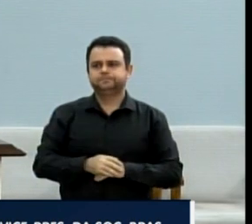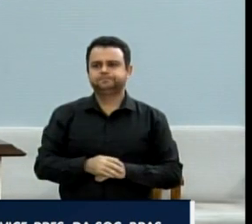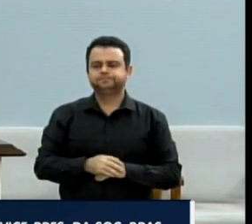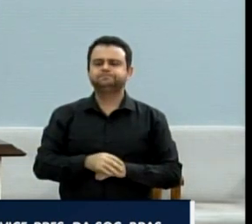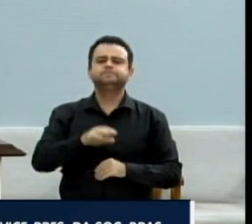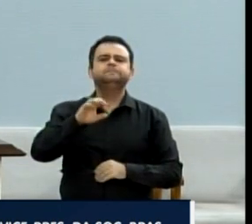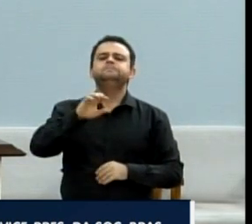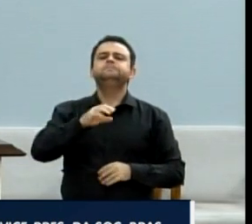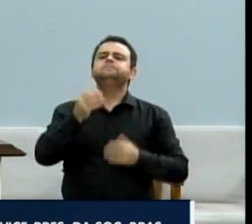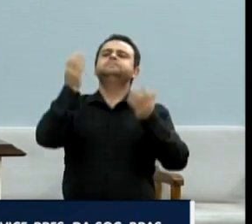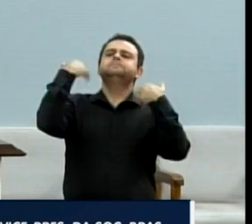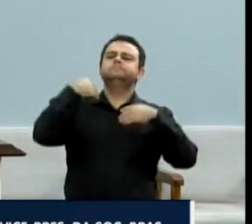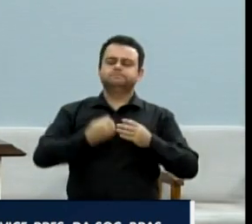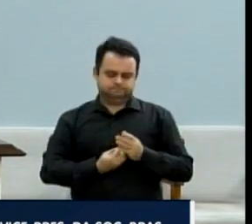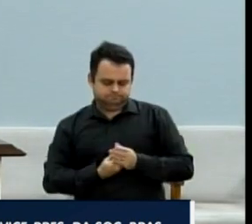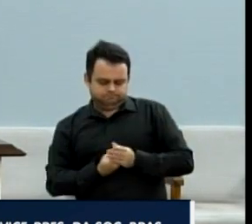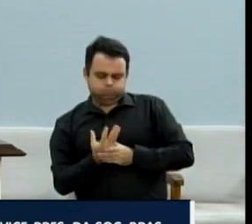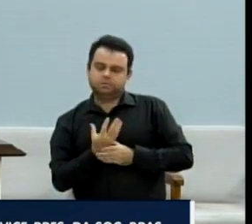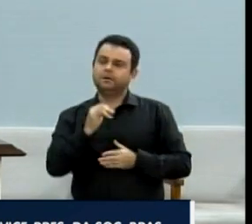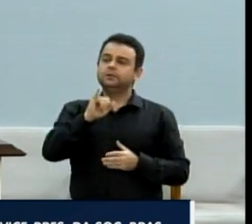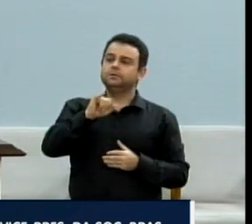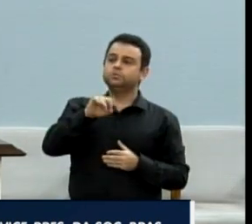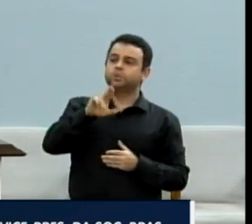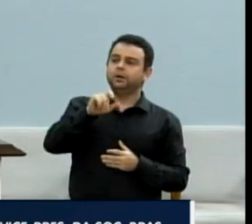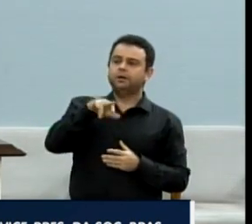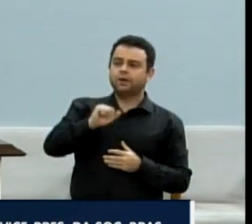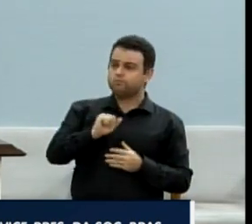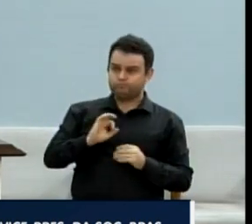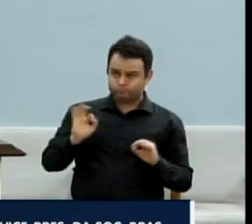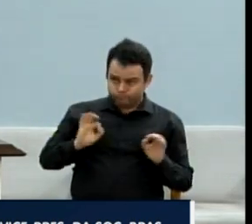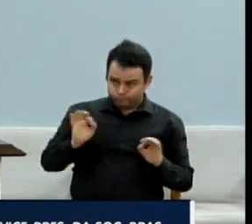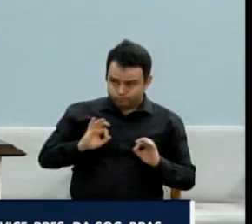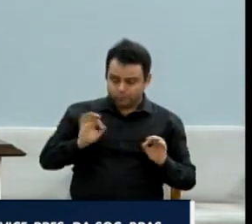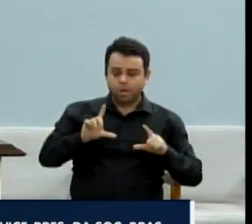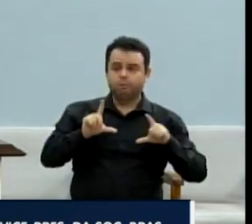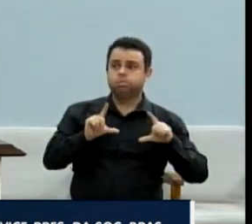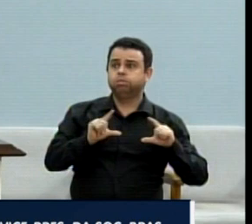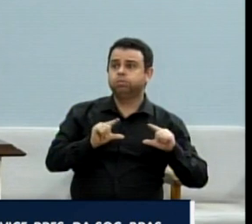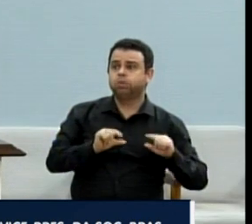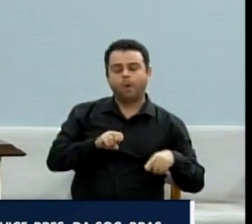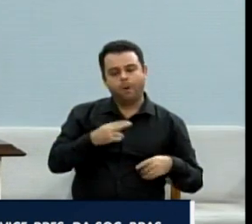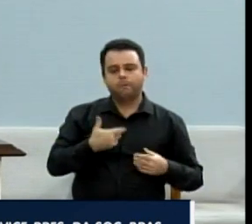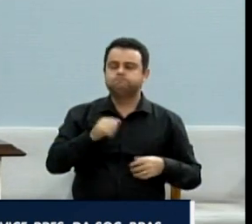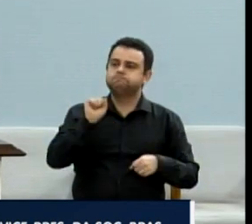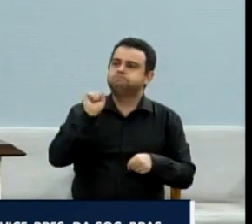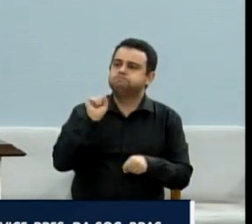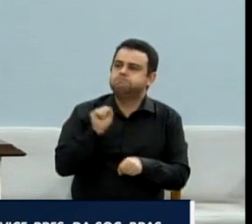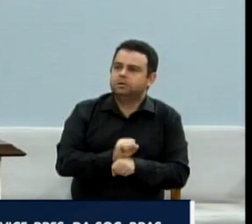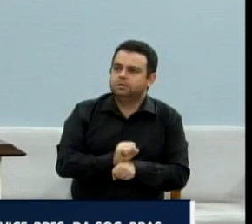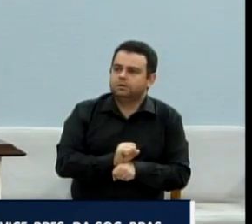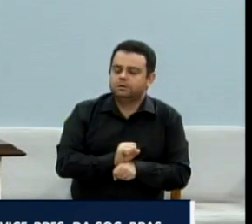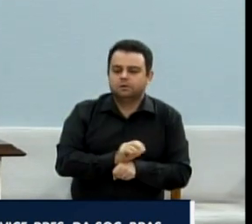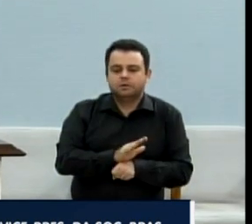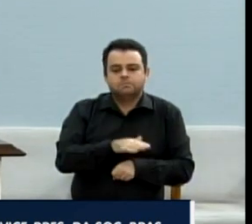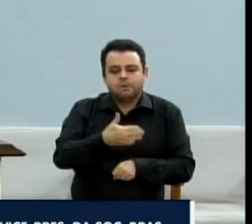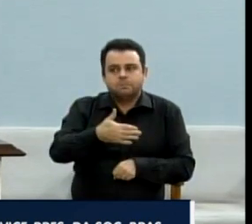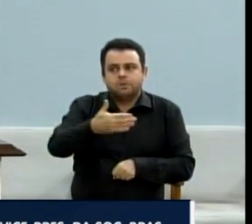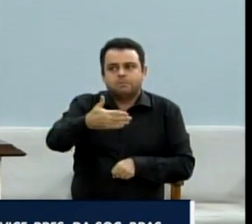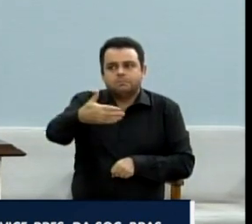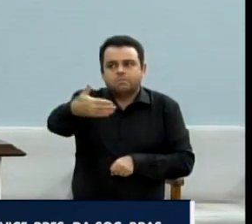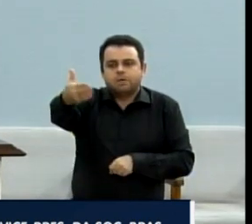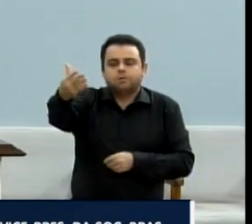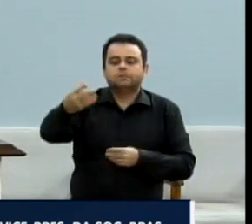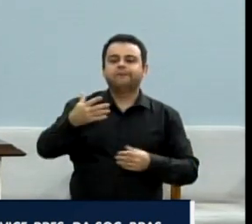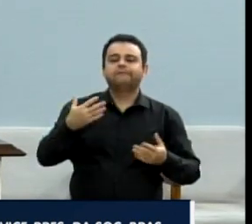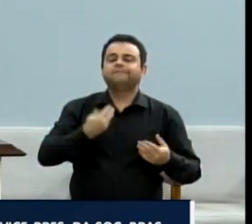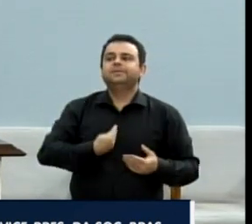da insulina, ela faz com que o paciente, por longa e duradoura, até o final de sua vida,